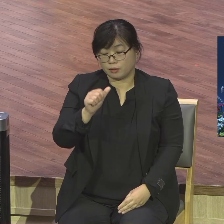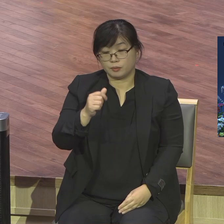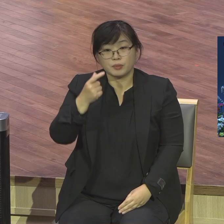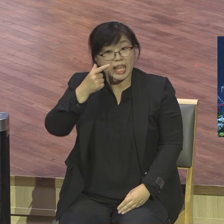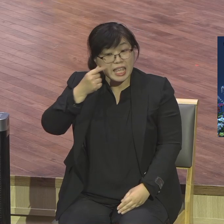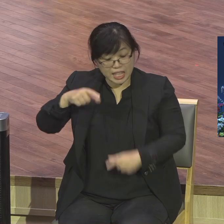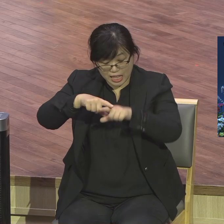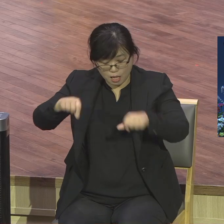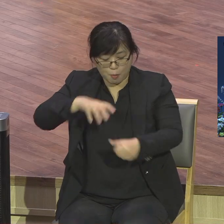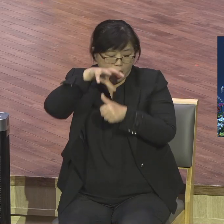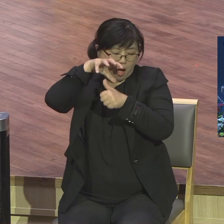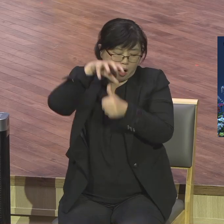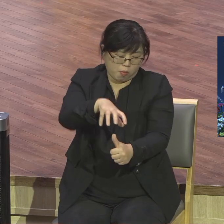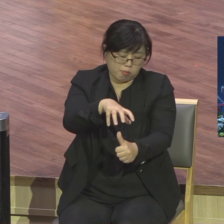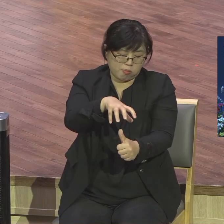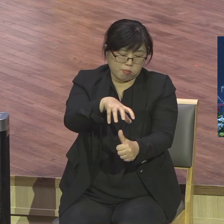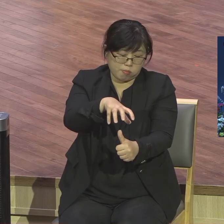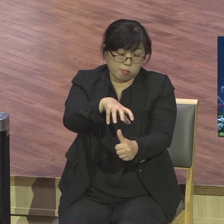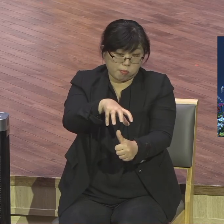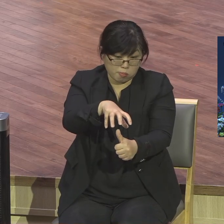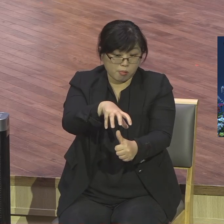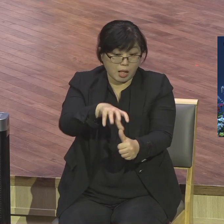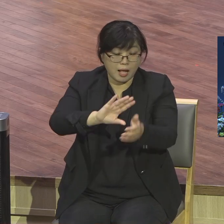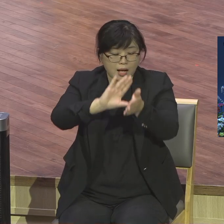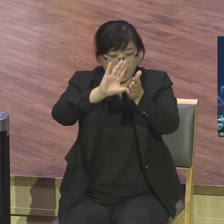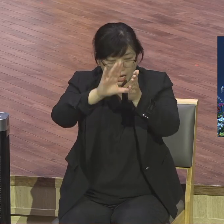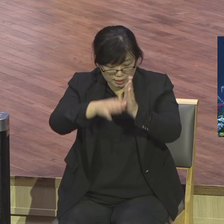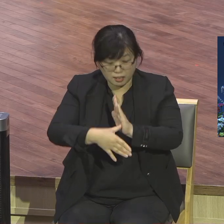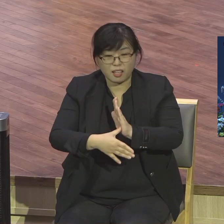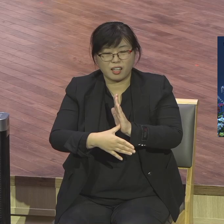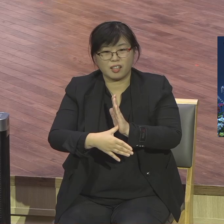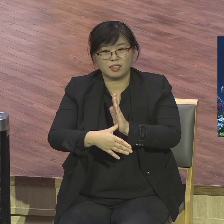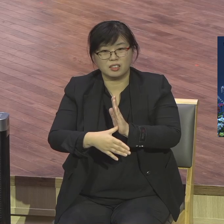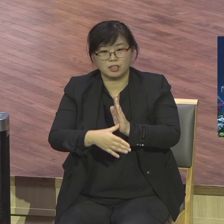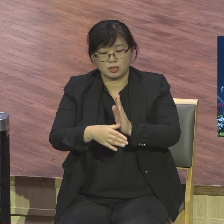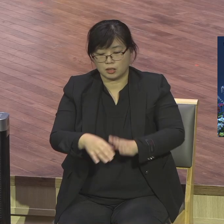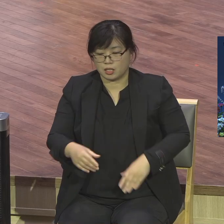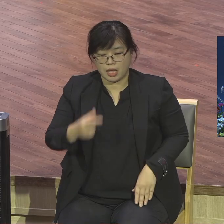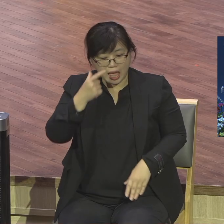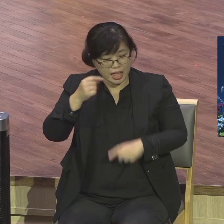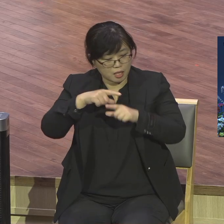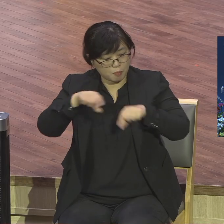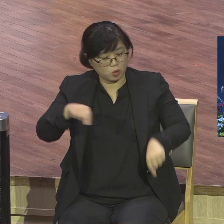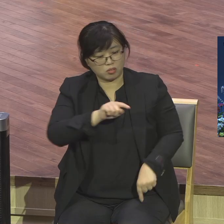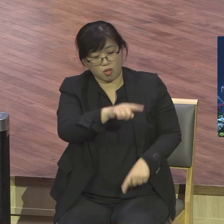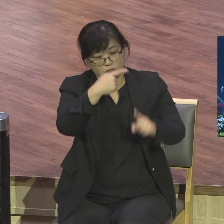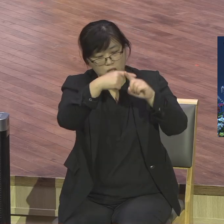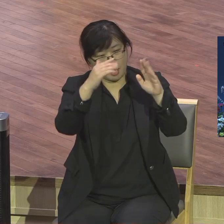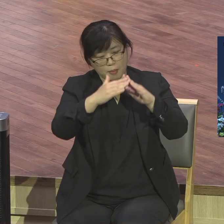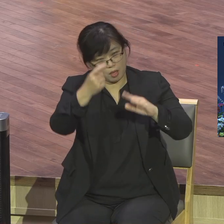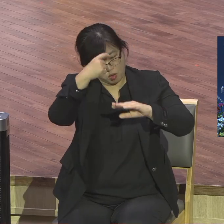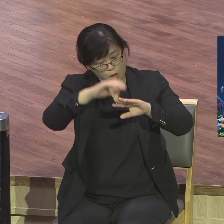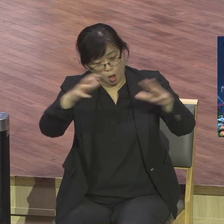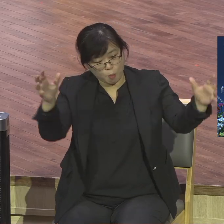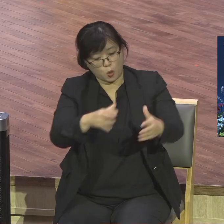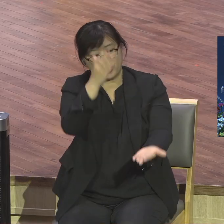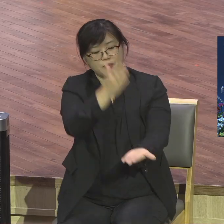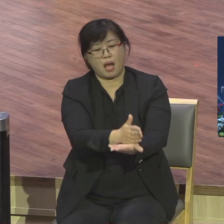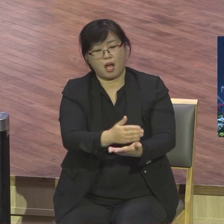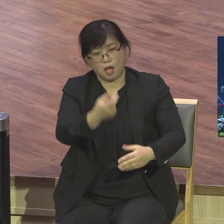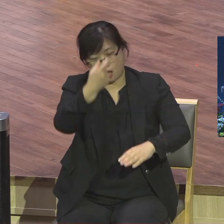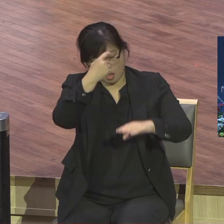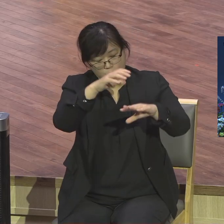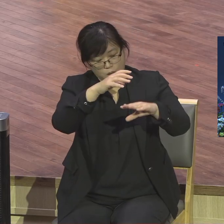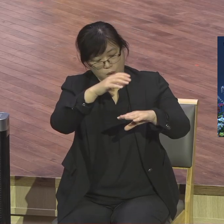지압리 교회 감리교입니다 하도 교회 오니까 못 가게 하더니 이것들이요 하루는 그 교회